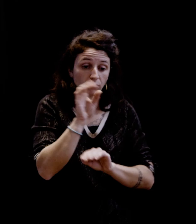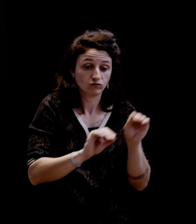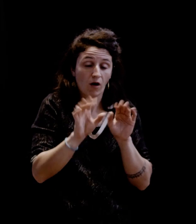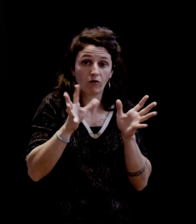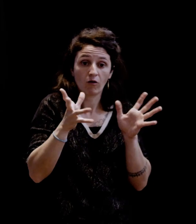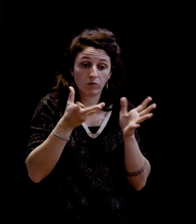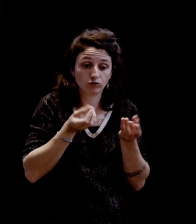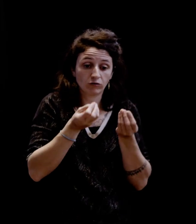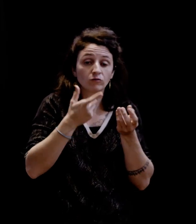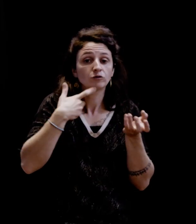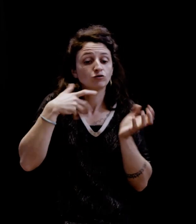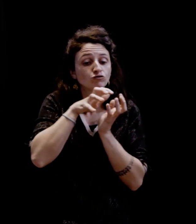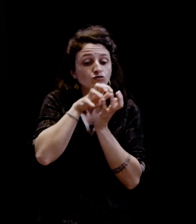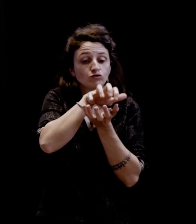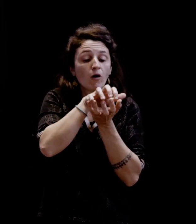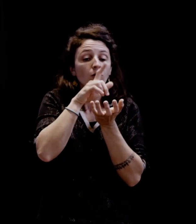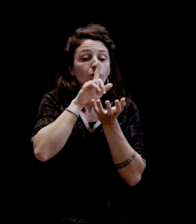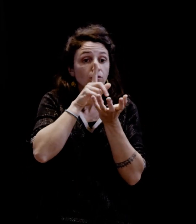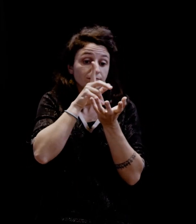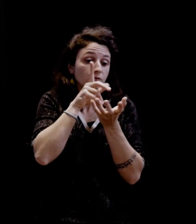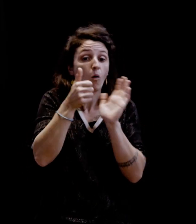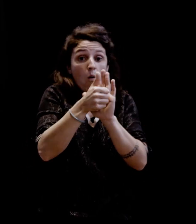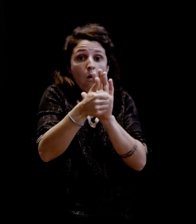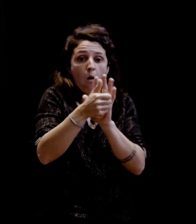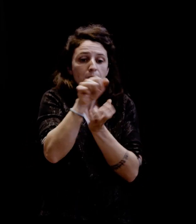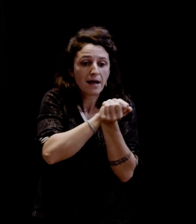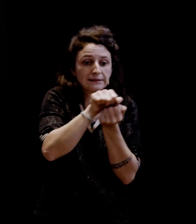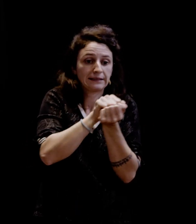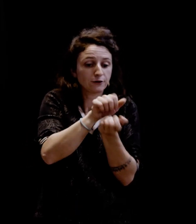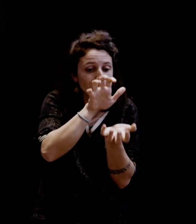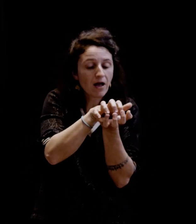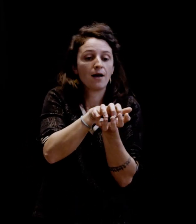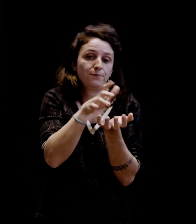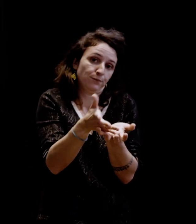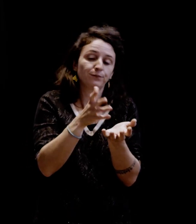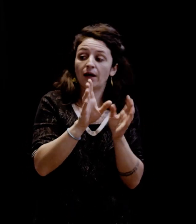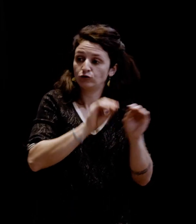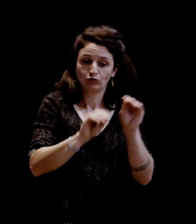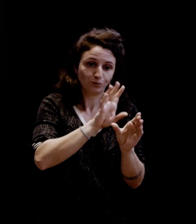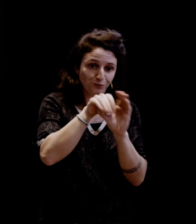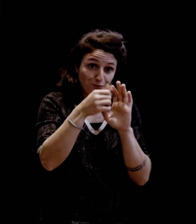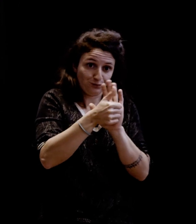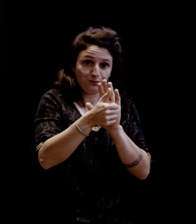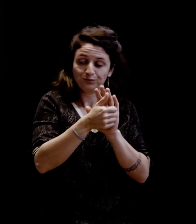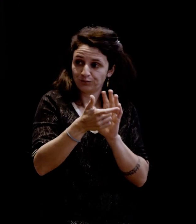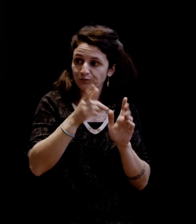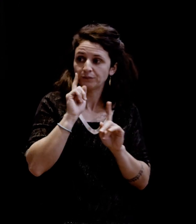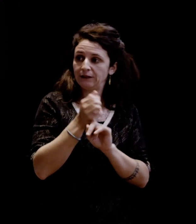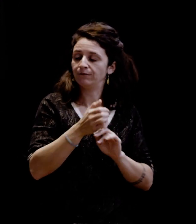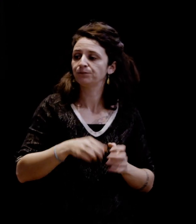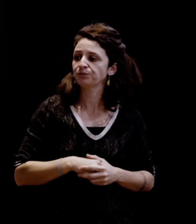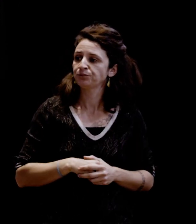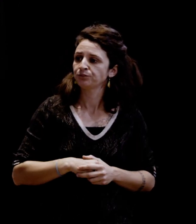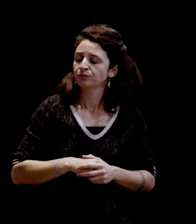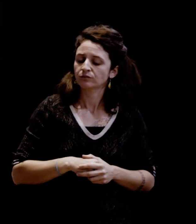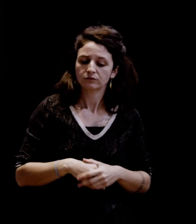et qui est plus adapté à une mastication et, comme je l'ai dit, à une fermeture de la bouche. Les enjeux thérapeutiques, c'est trouver la meilleure manière de soigner les enfants et les